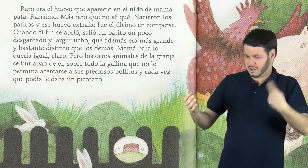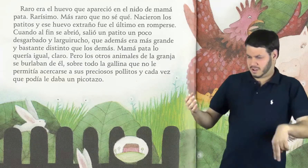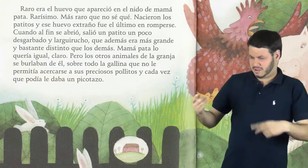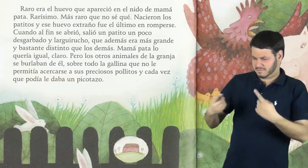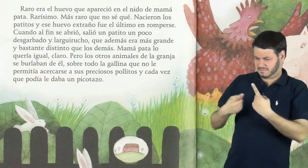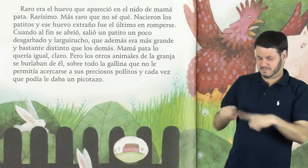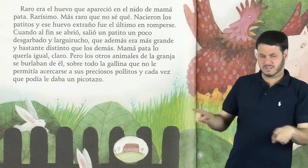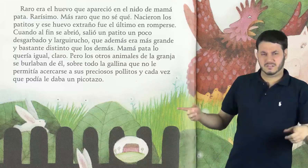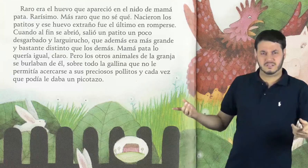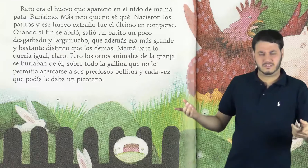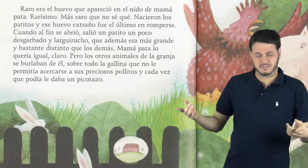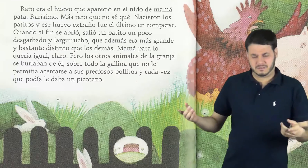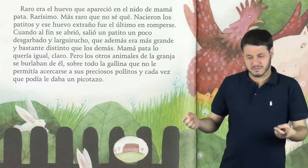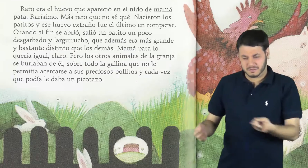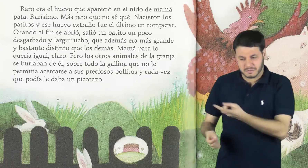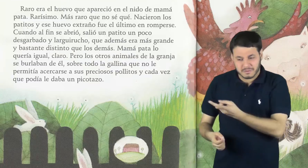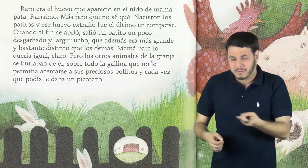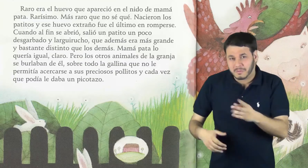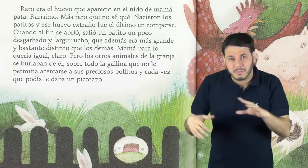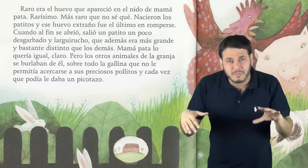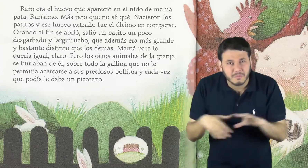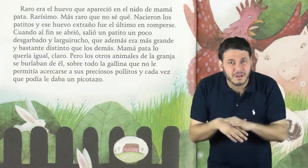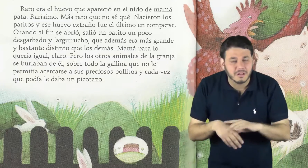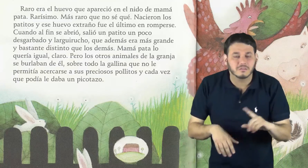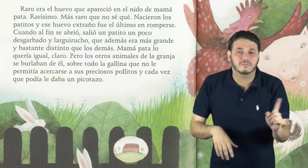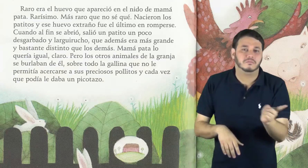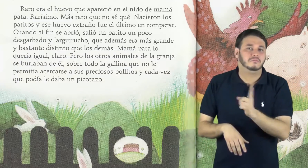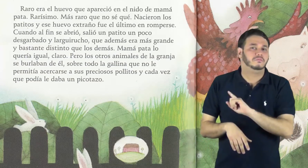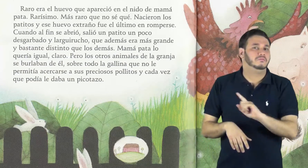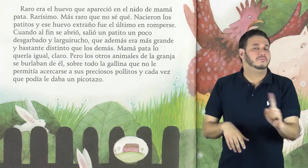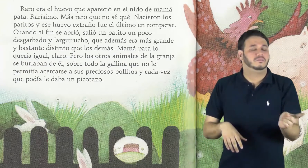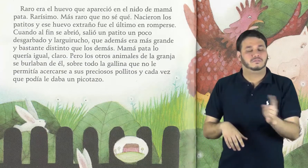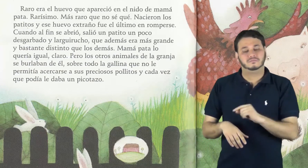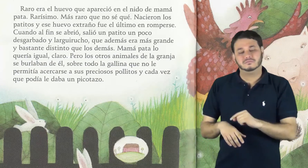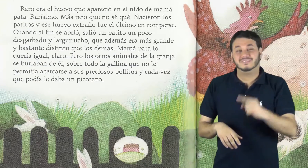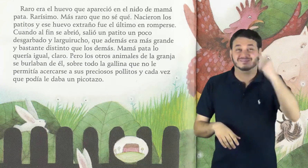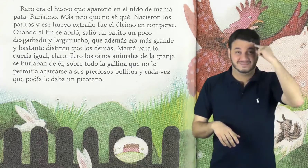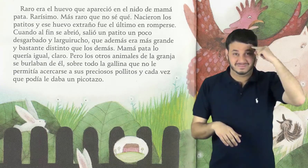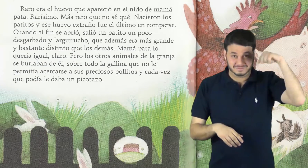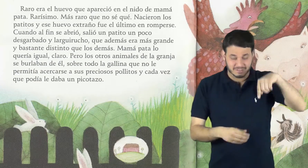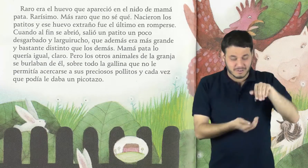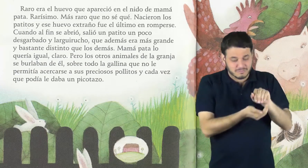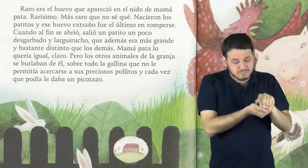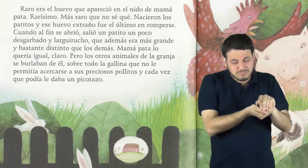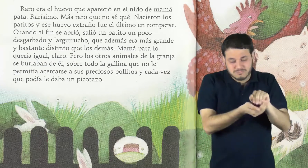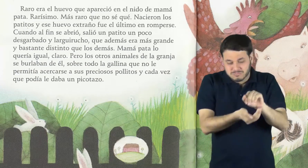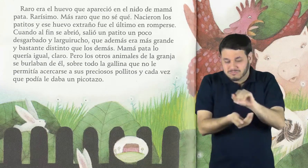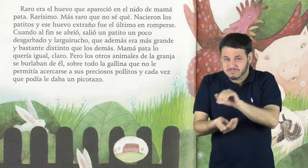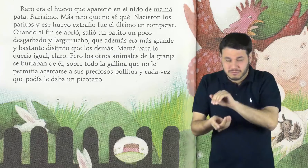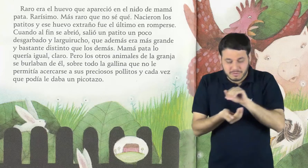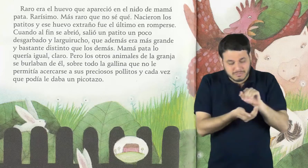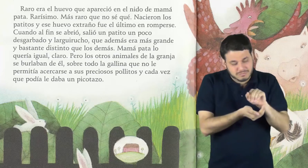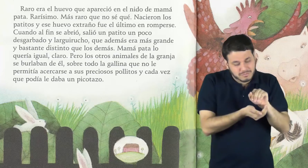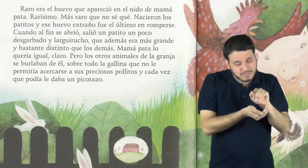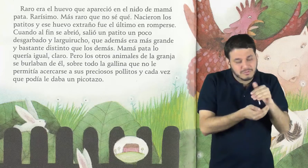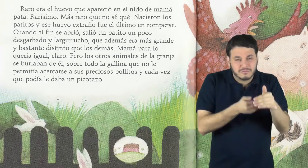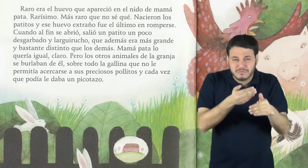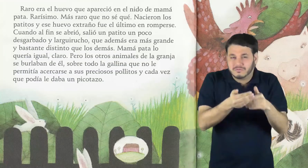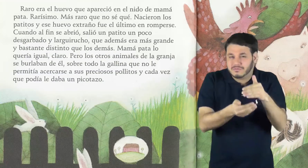qué y nacieron los patitos y ese huevo extraño fue el último en romperse